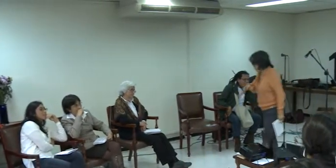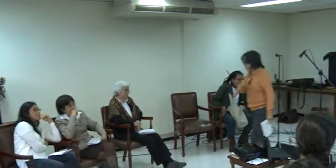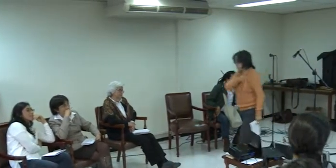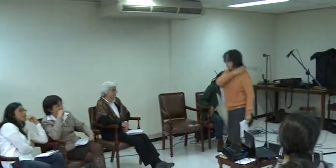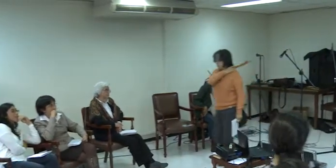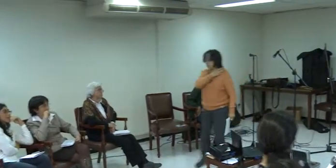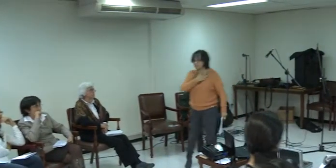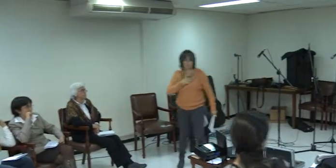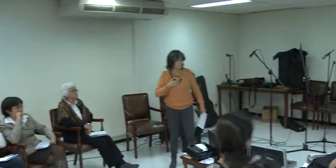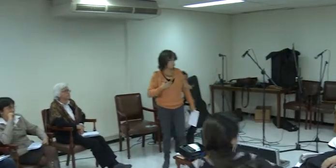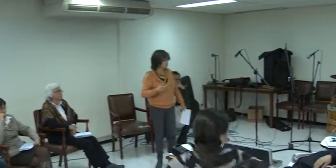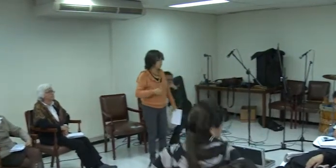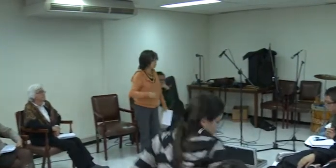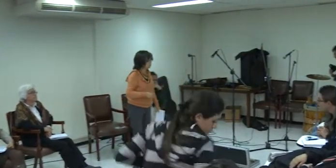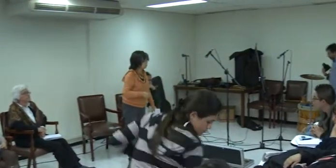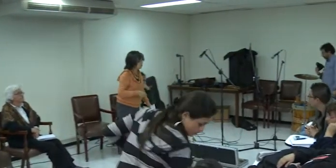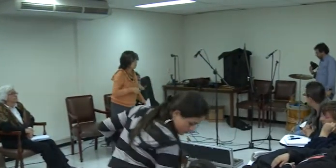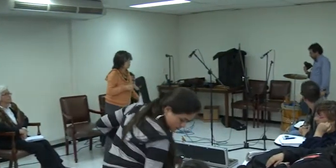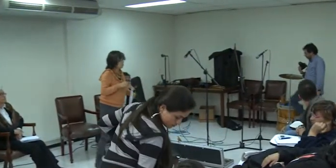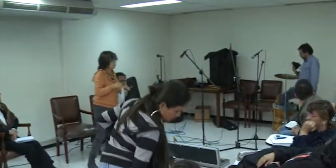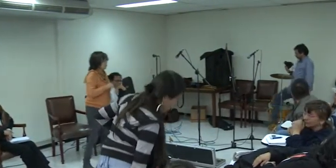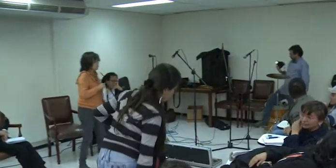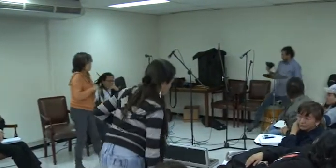Muy buenas tardes. La pregunta es,